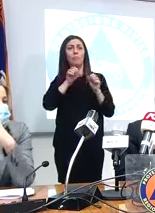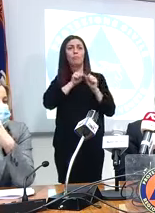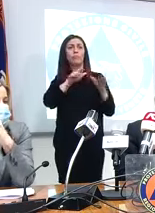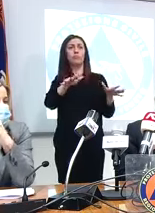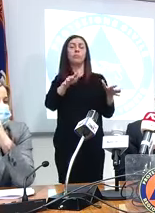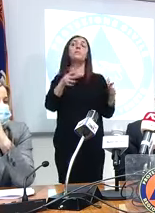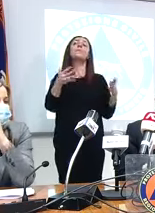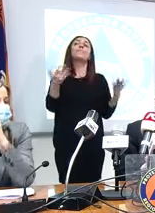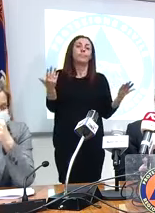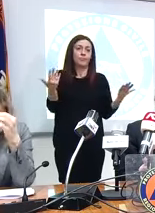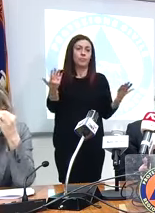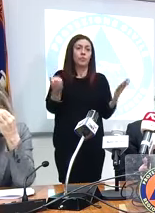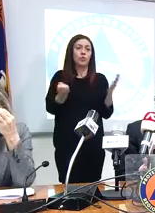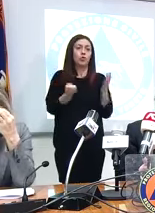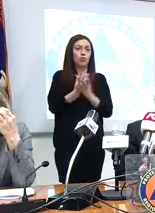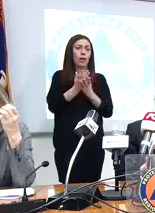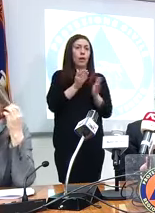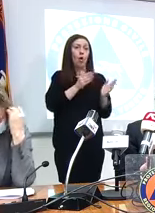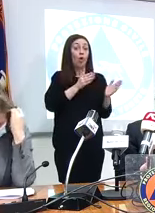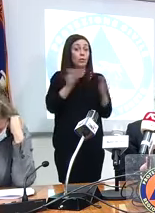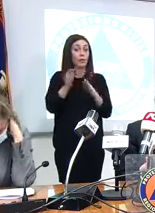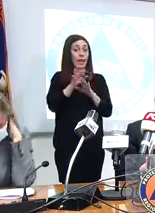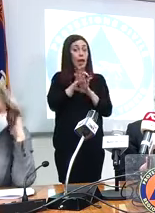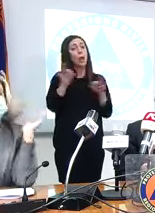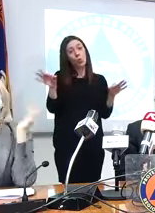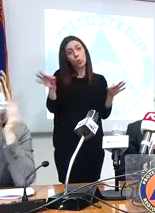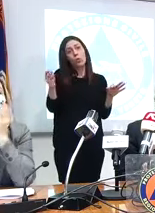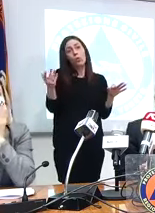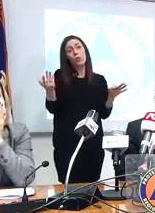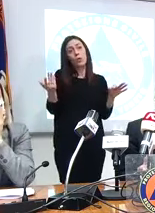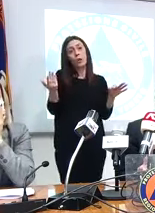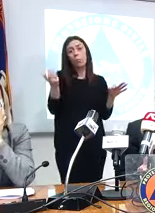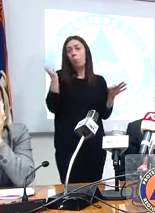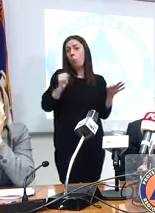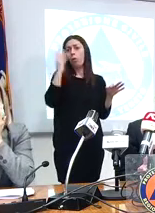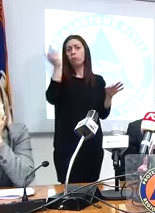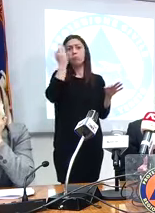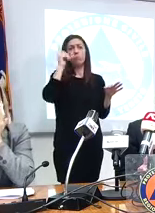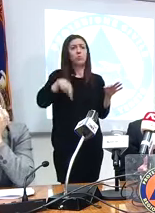È capitato in qualche ospedale, è capitato 3 volte anche in un mese